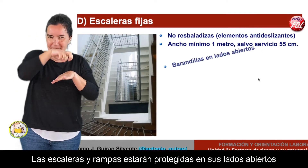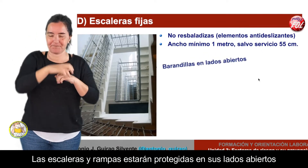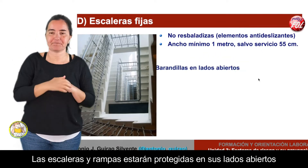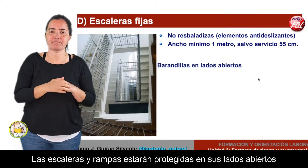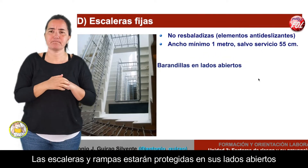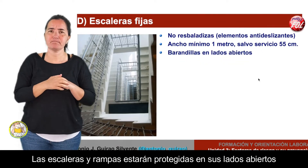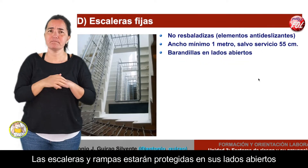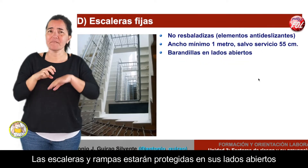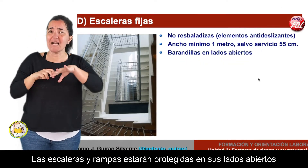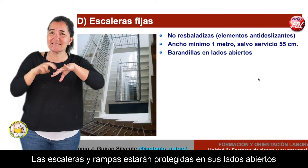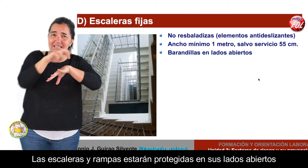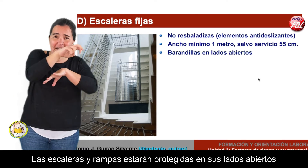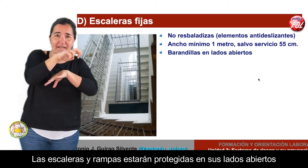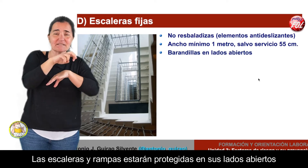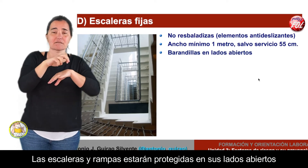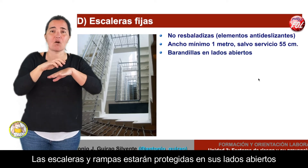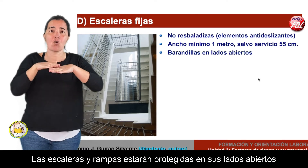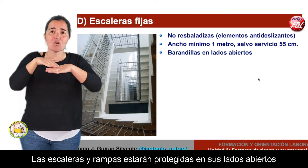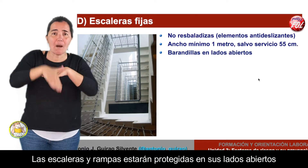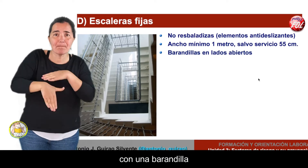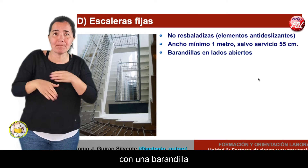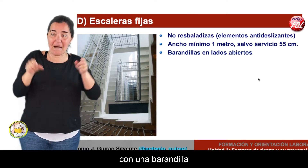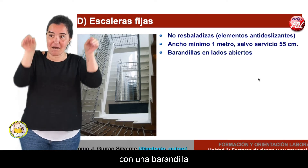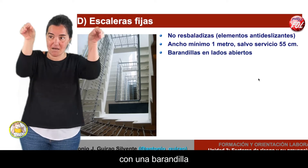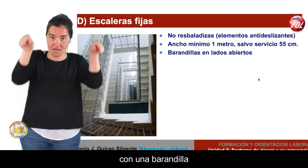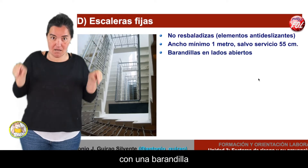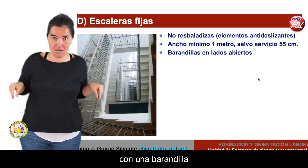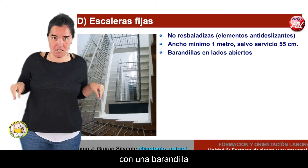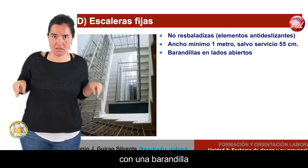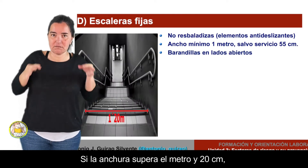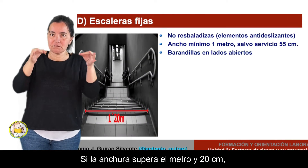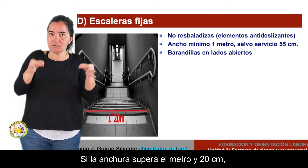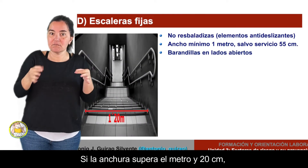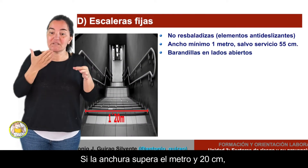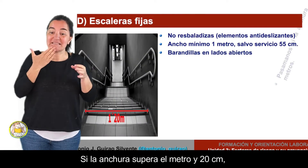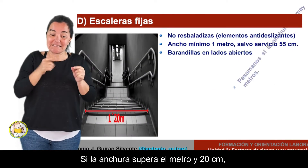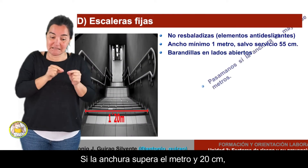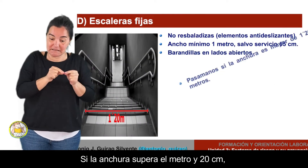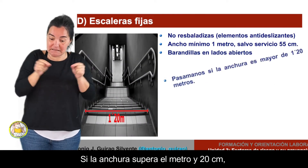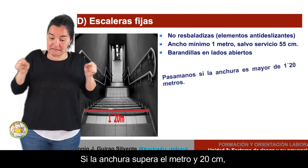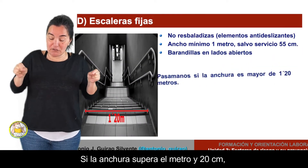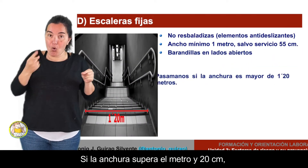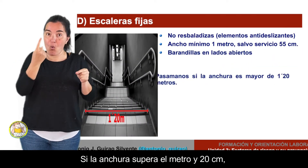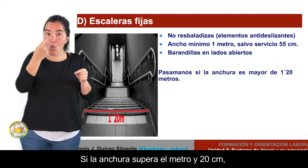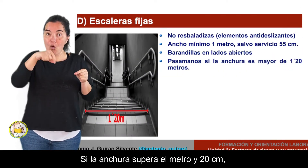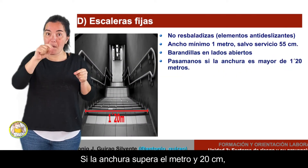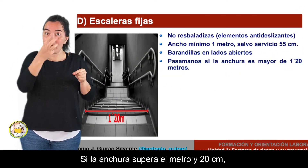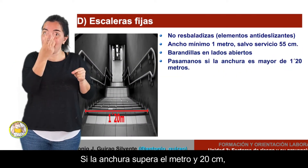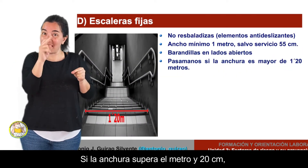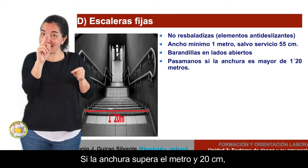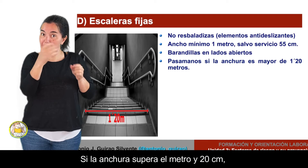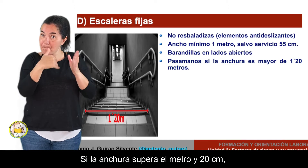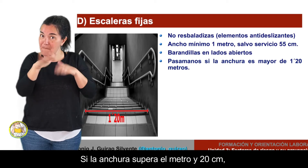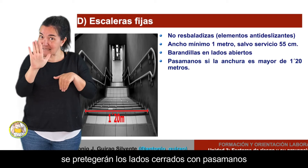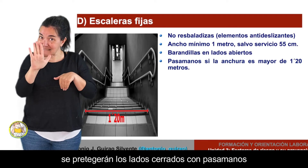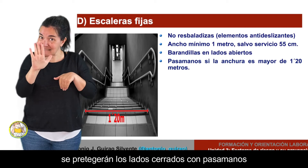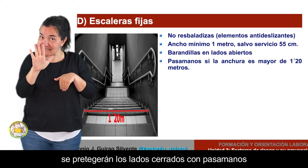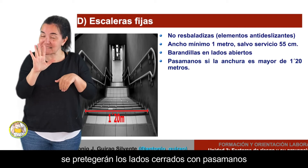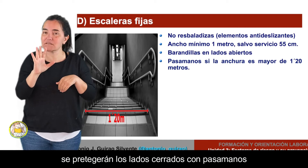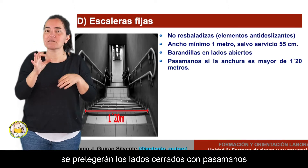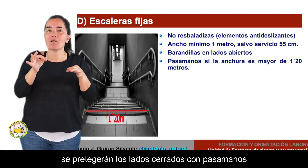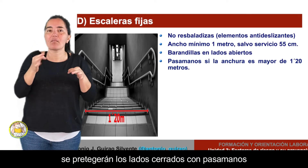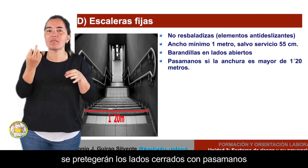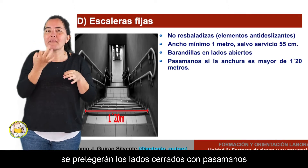escaleras y rampas estarán protegidas en sus lados abiertos con una barandilla. Si la anchura supera el 1,20 centímetros,